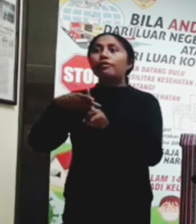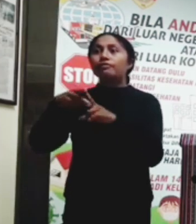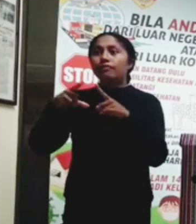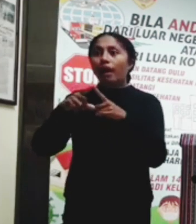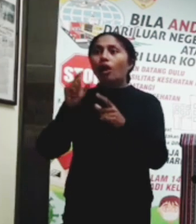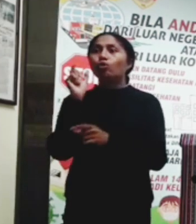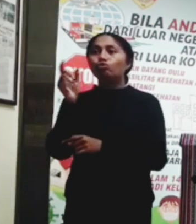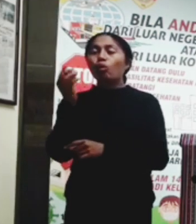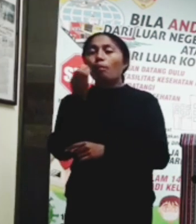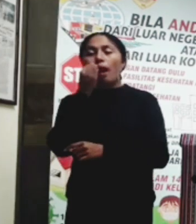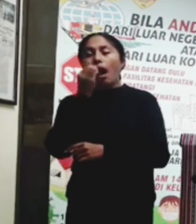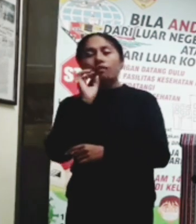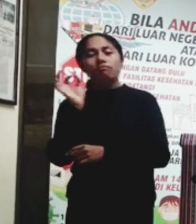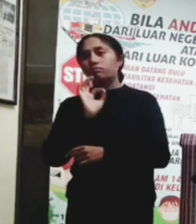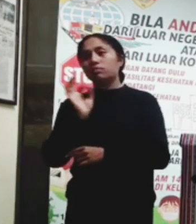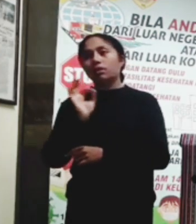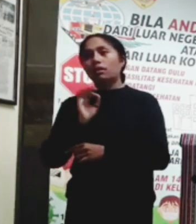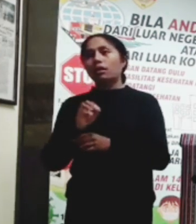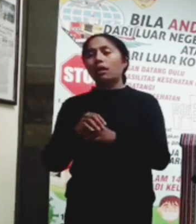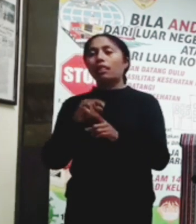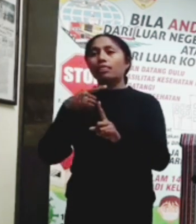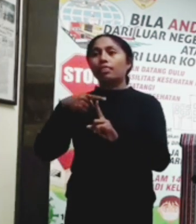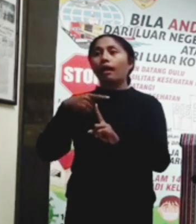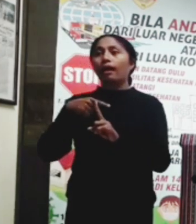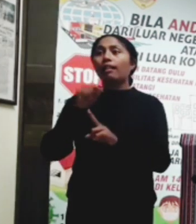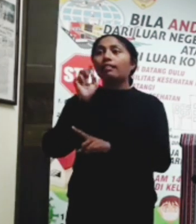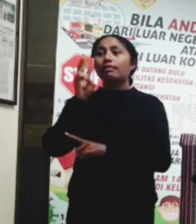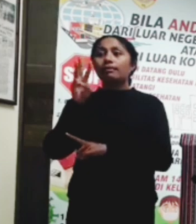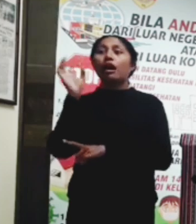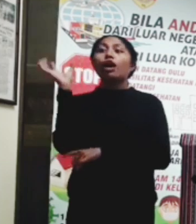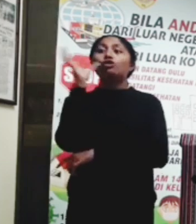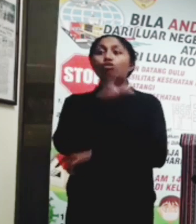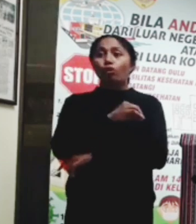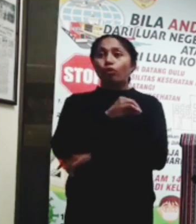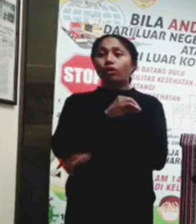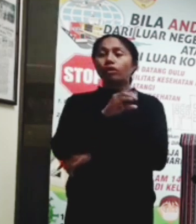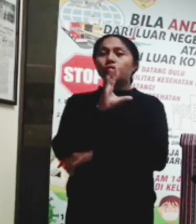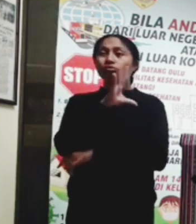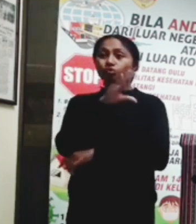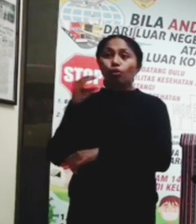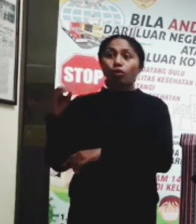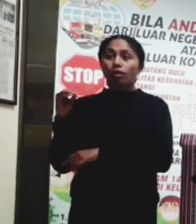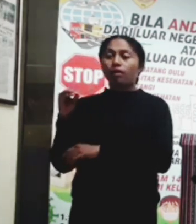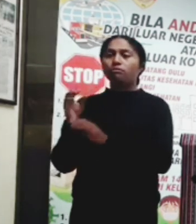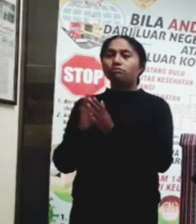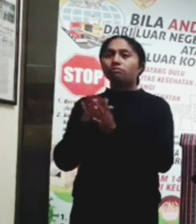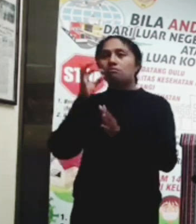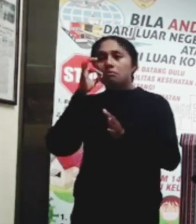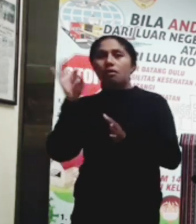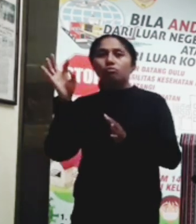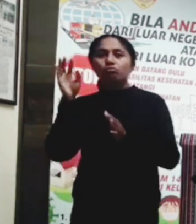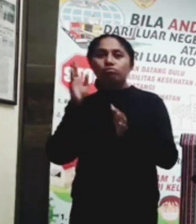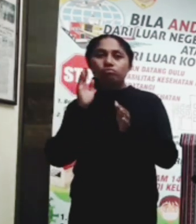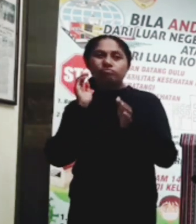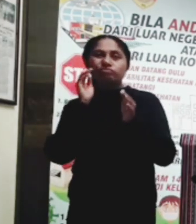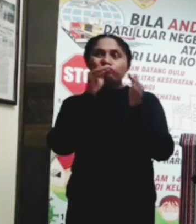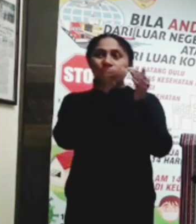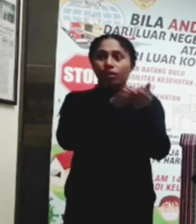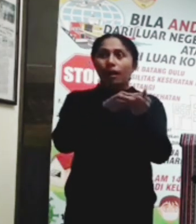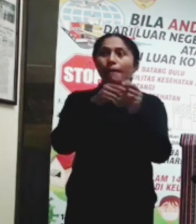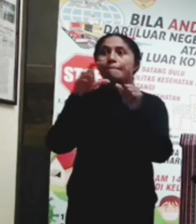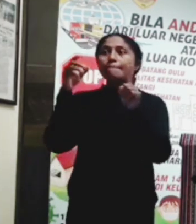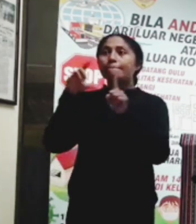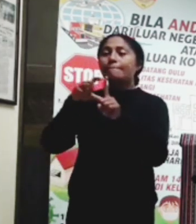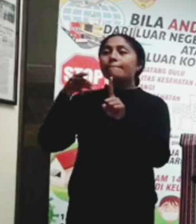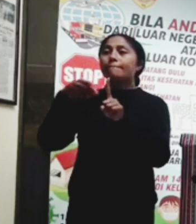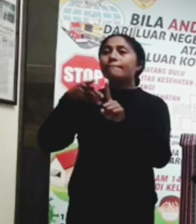Hai dan pada tanggal 3 sore baru kemudian mereka menuju Batu